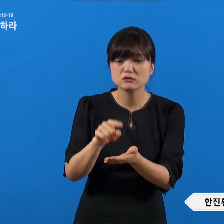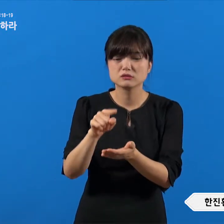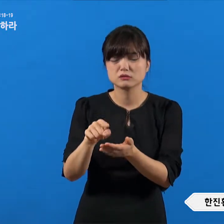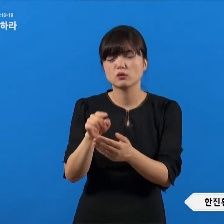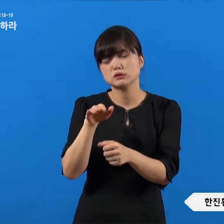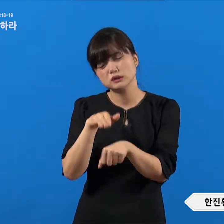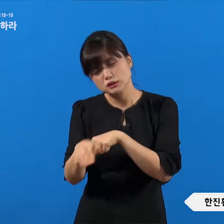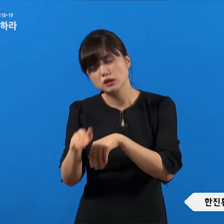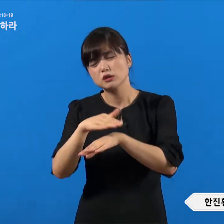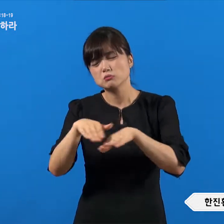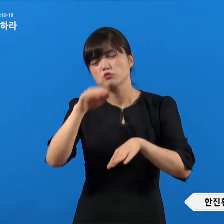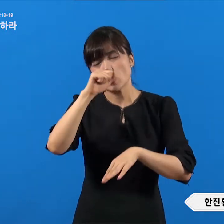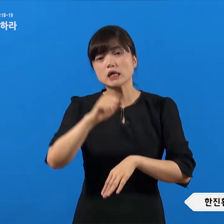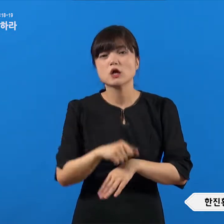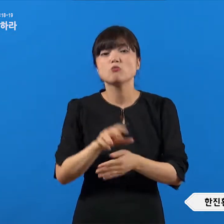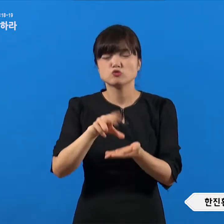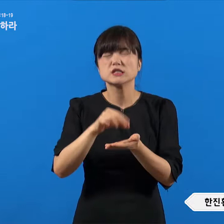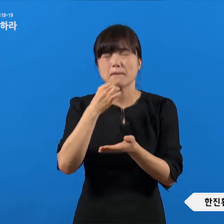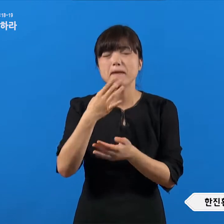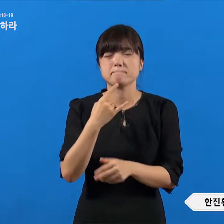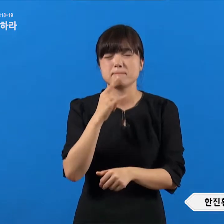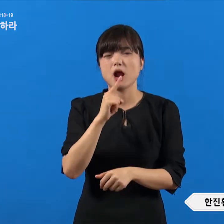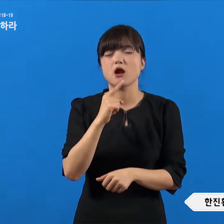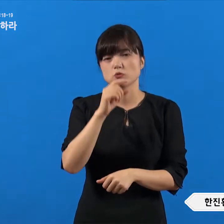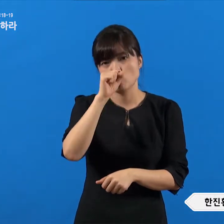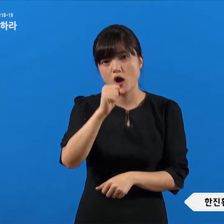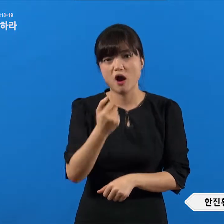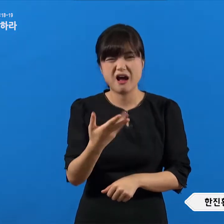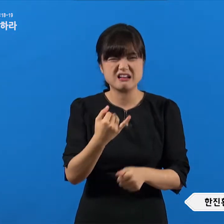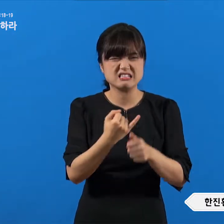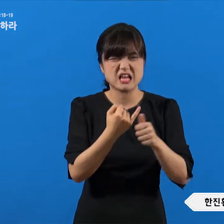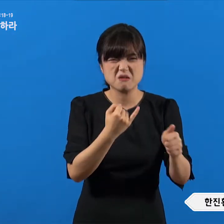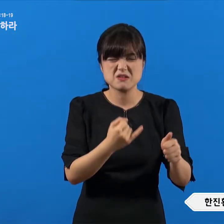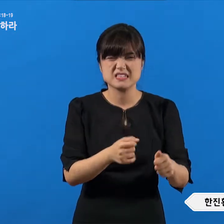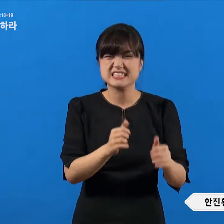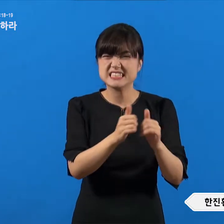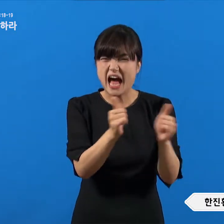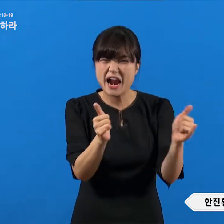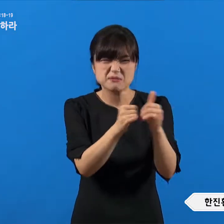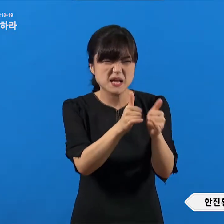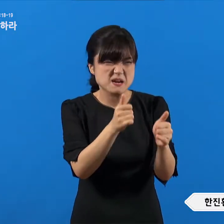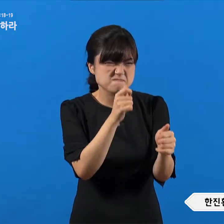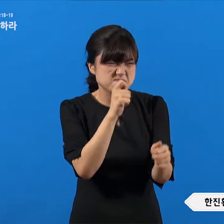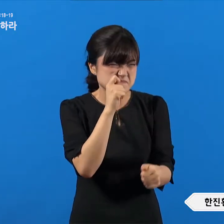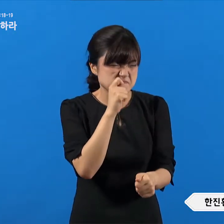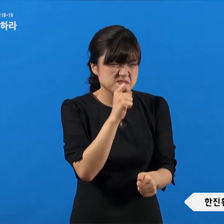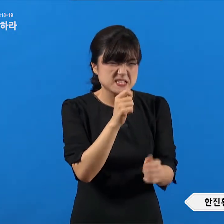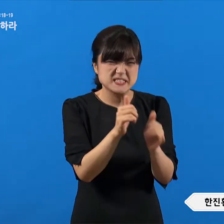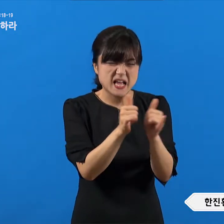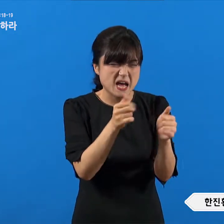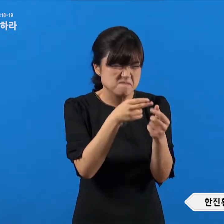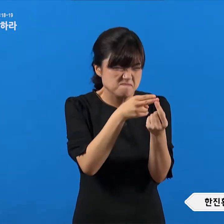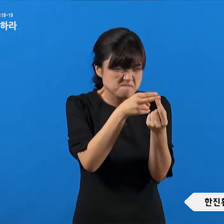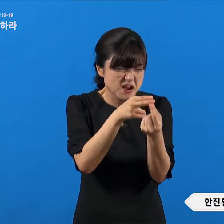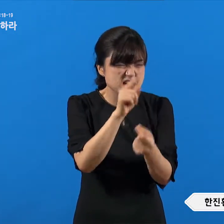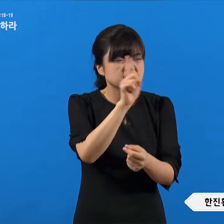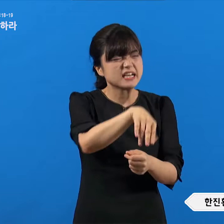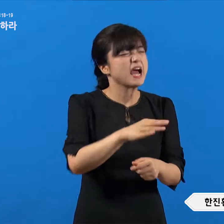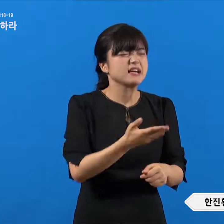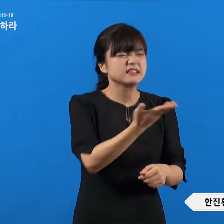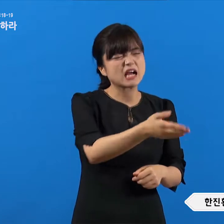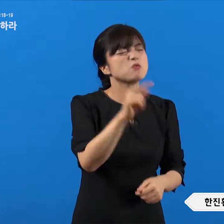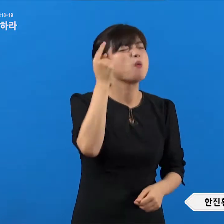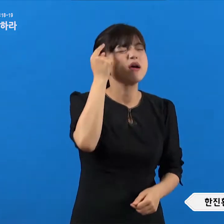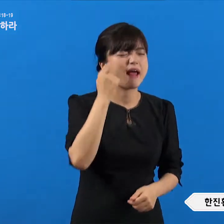안 되겠습니까? 문제만을 가지고 얘기를 해야 됩니다. 그런데 사람을 공격하는 사람이 있습니다. 당신 왜